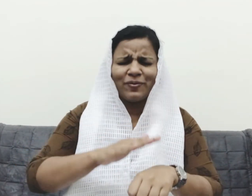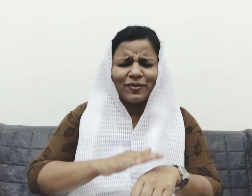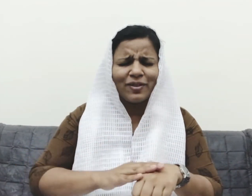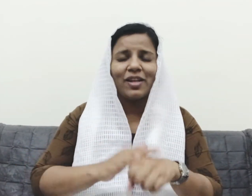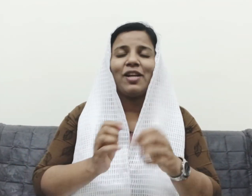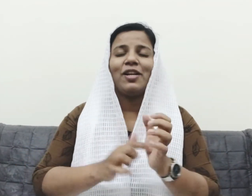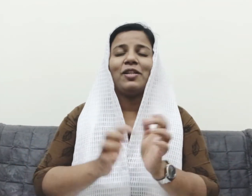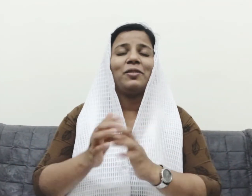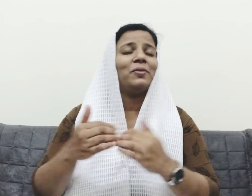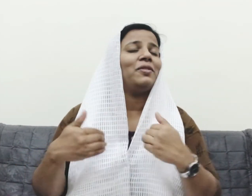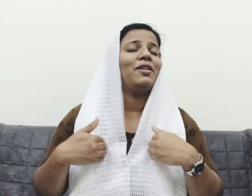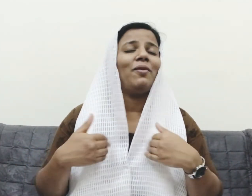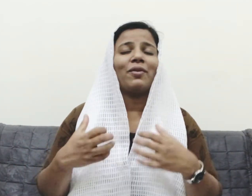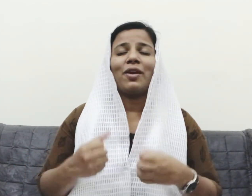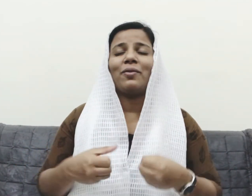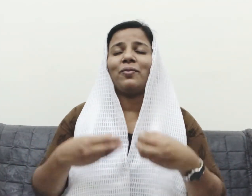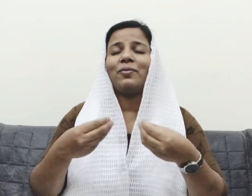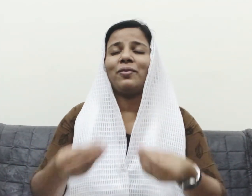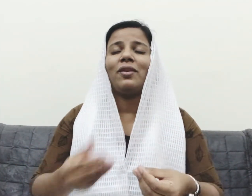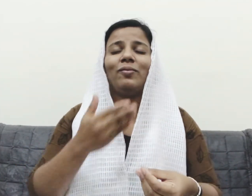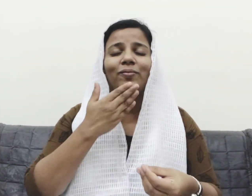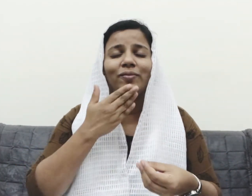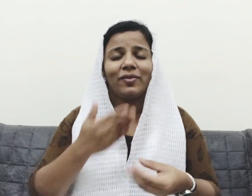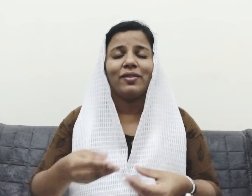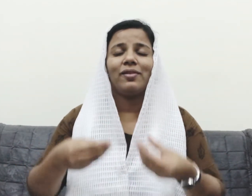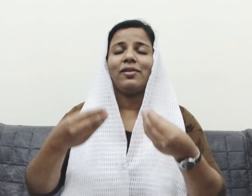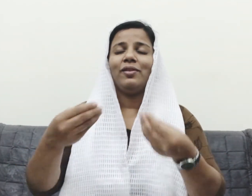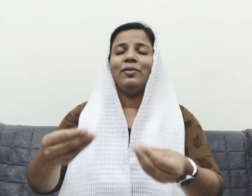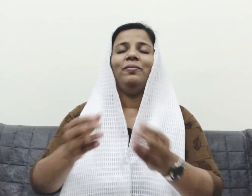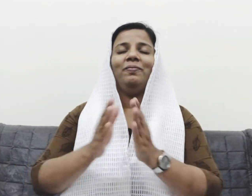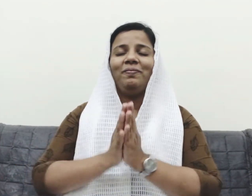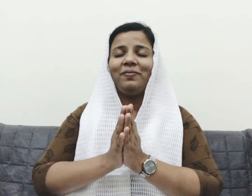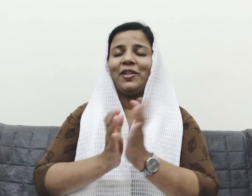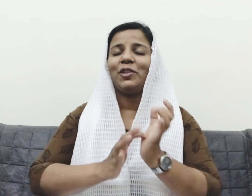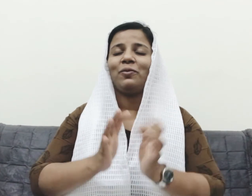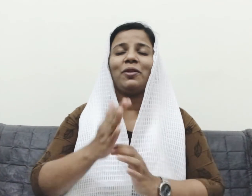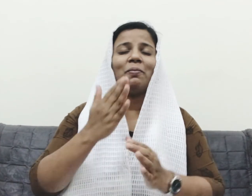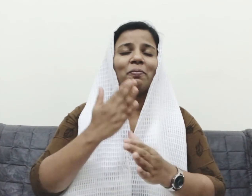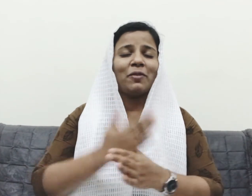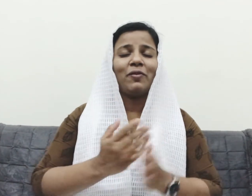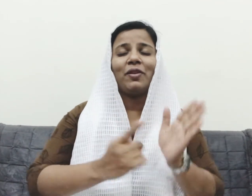അങ്ങ് സൗഖ്യമാക്കുന്നതിന് ഞങ്ങൾ നന്ദി പറയുന്നു. കർത്താവേ, അങ്ങനെ പ്രവൃത്തി വെളിപ്പെടുന്നതിനായിട്ട് സ്തോത്രം ചെയ്യുന്നു.